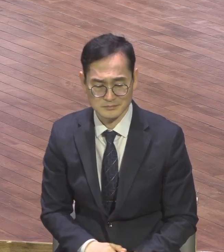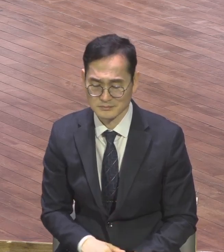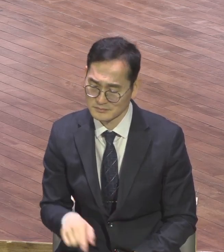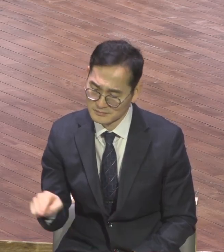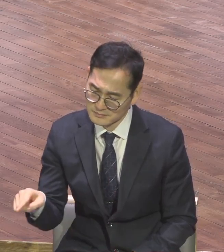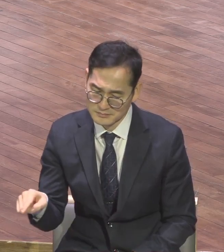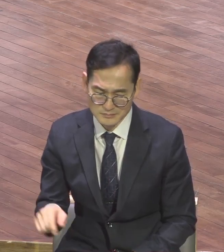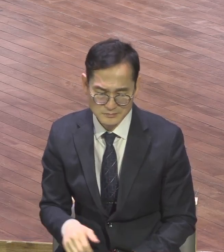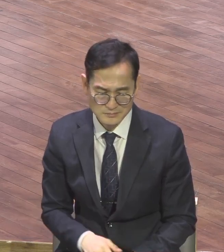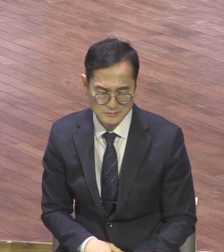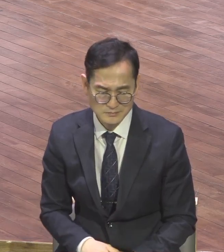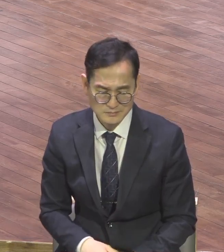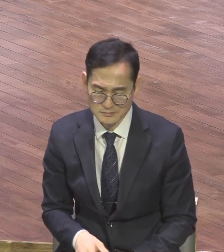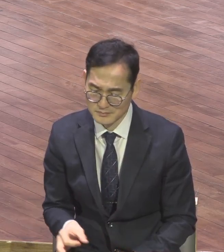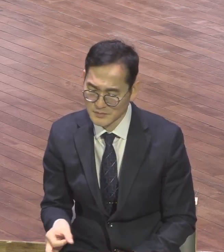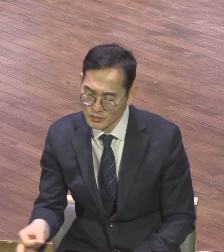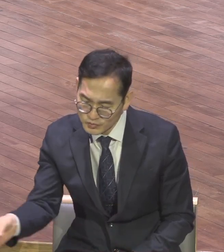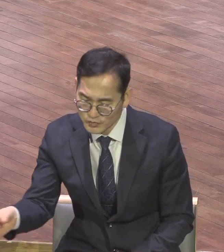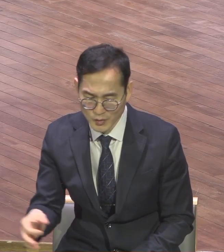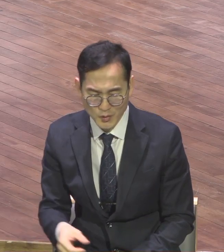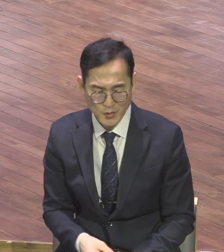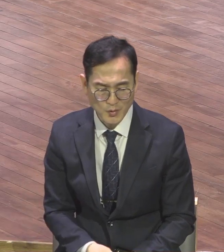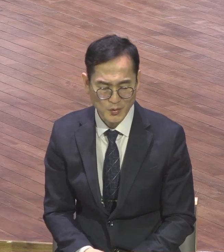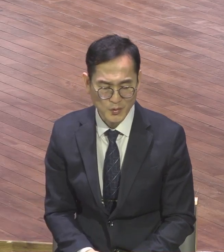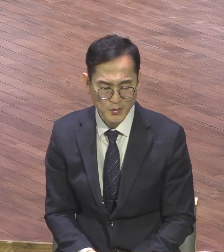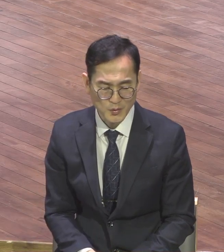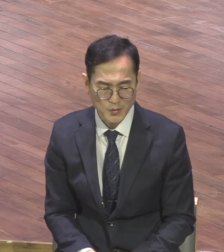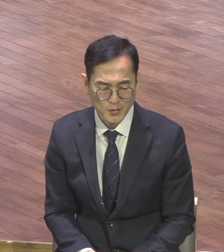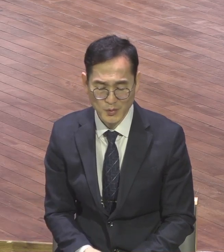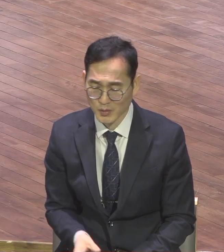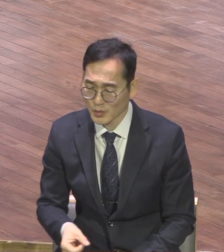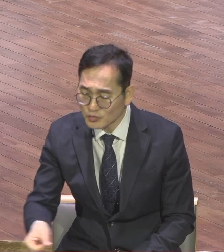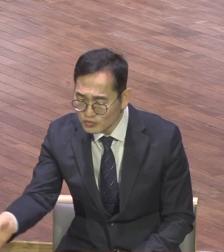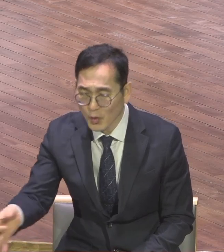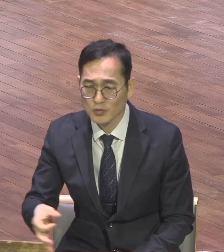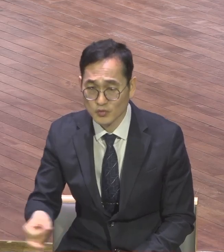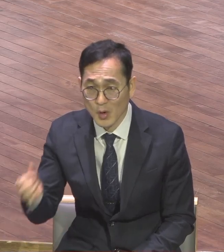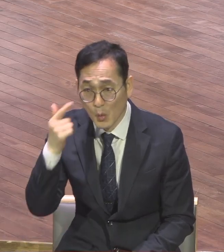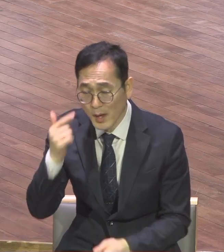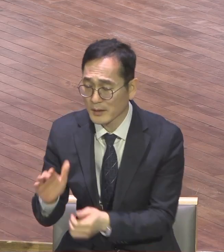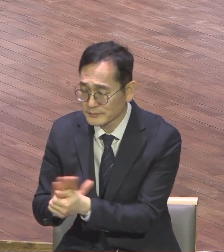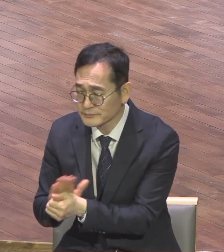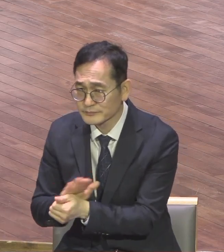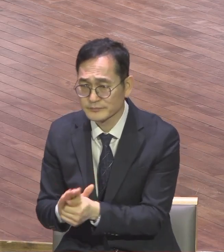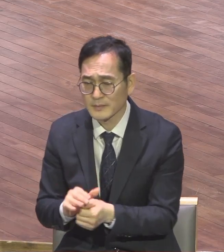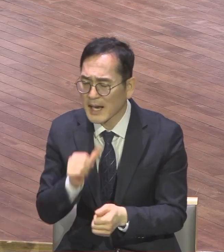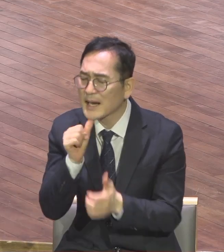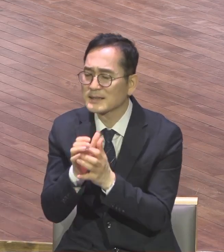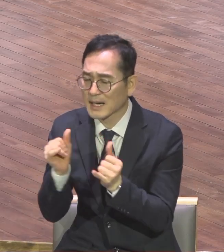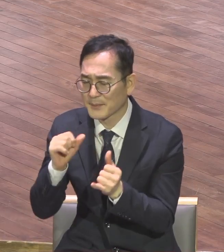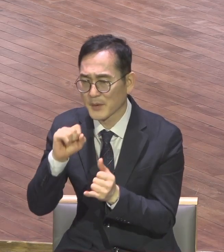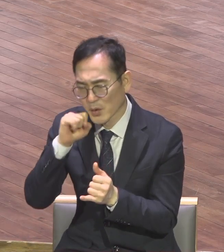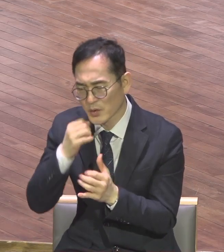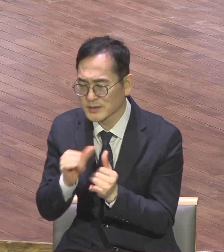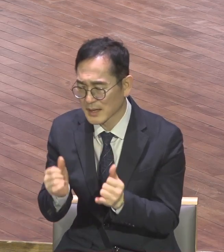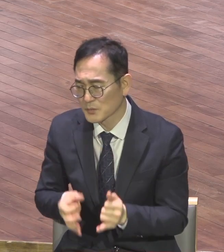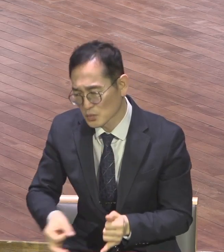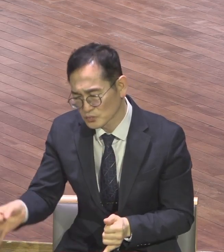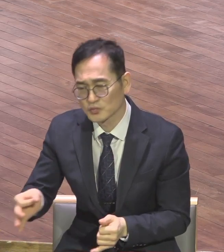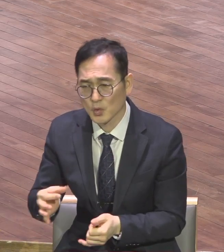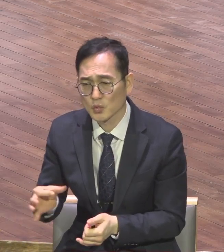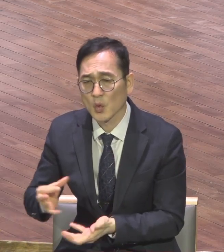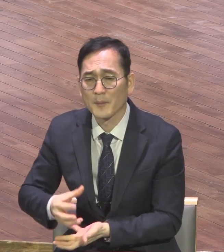구분과 관계되니까 많이, 뭐 버리도 괜찮았겠죠. 나름대로 열심히 했습니다. 뭐 일주일에 한두 번 오는 게 아니라 매일